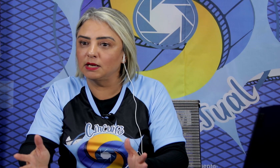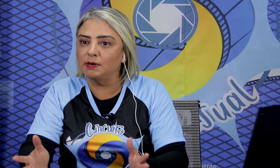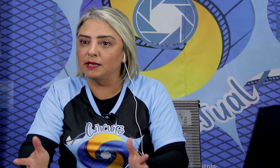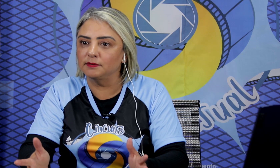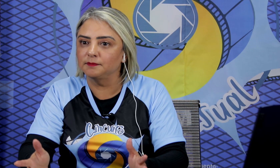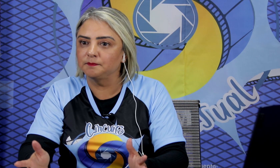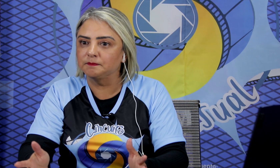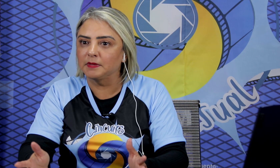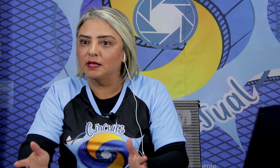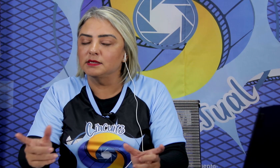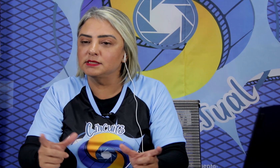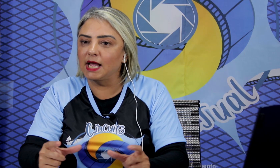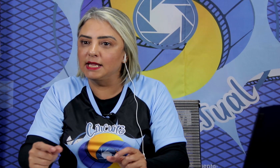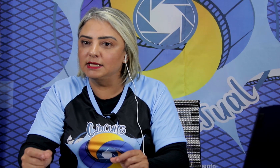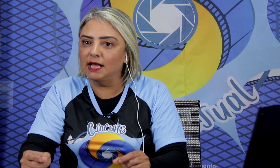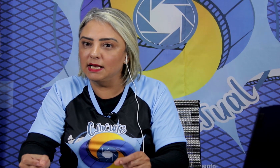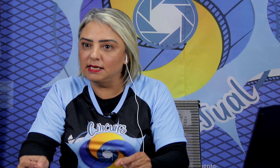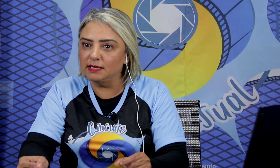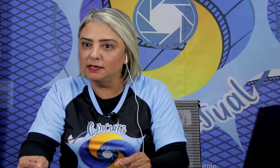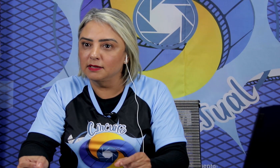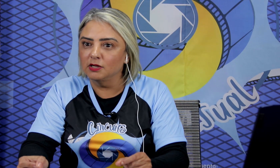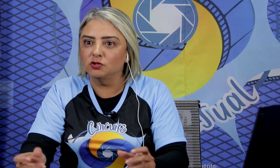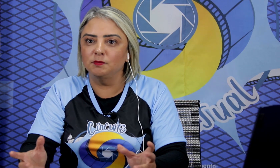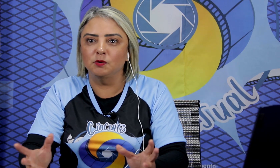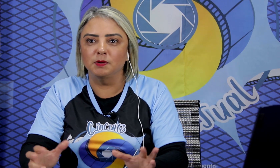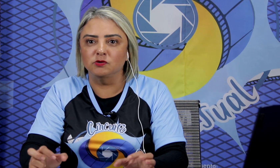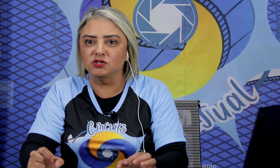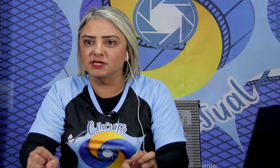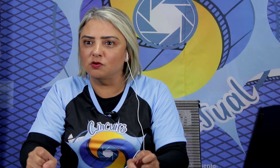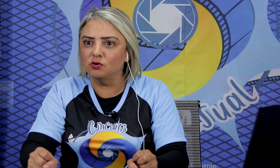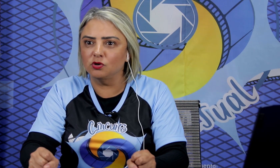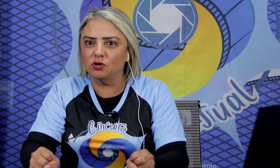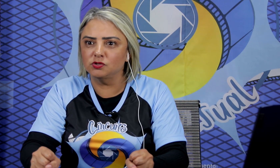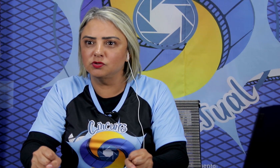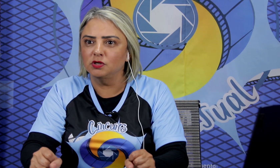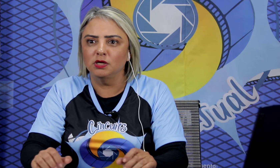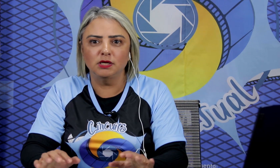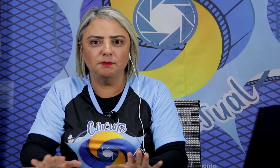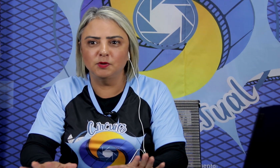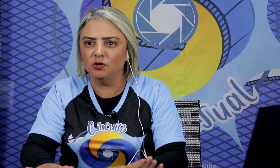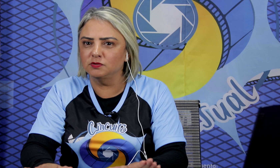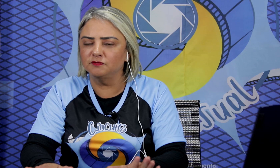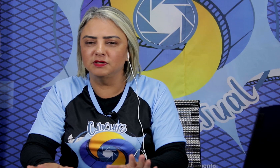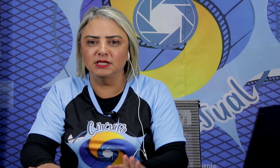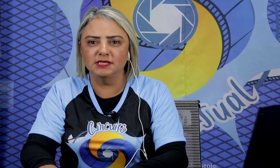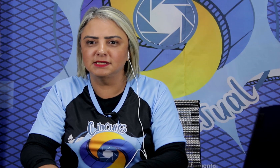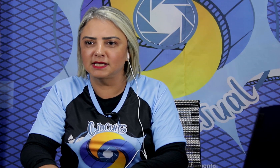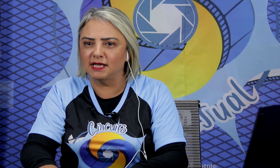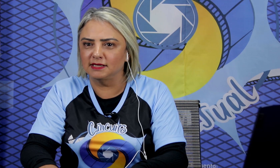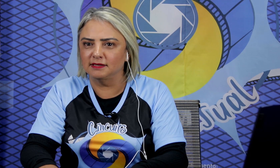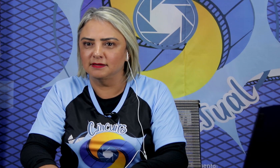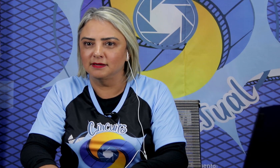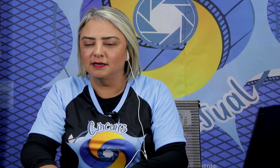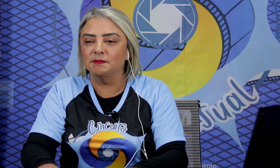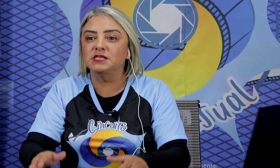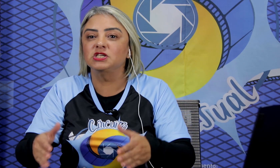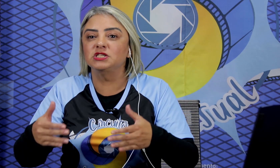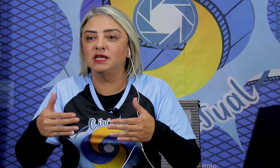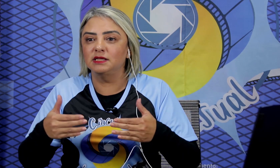trabalho. Saí dali, tomei um banho de sal grosso e pronto, vida que segue. Mas a gente tem que ter